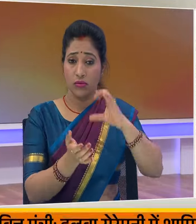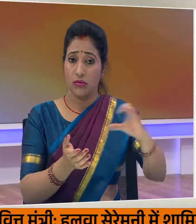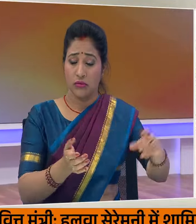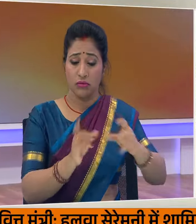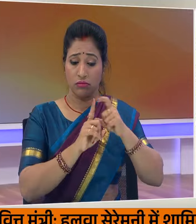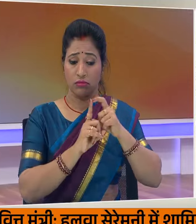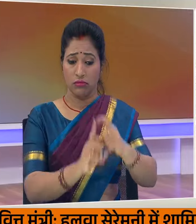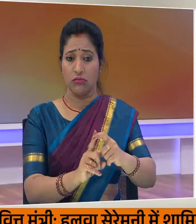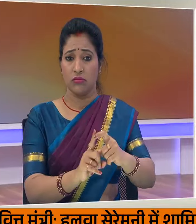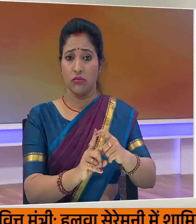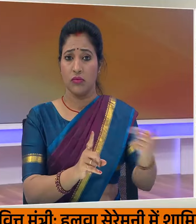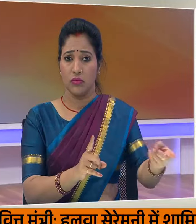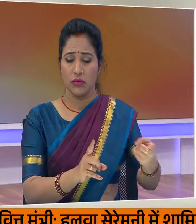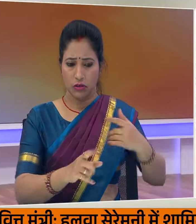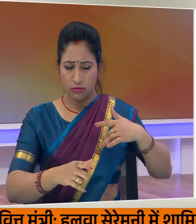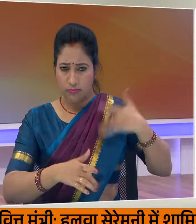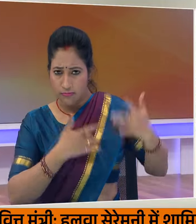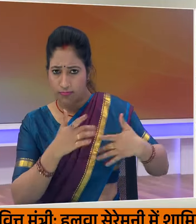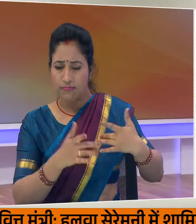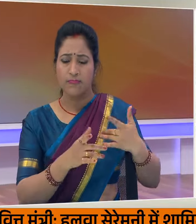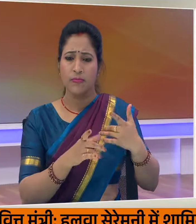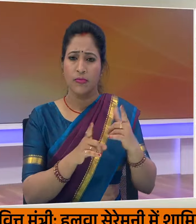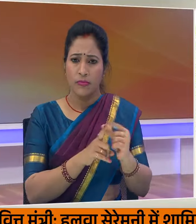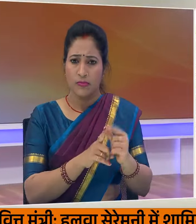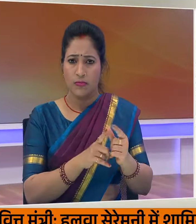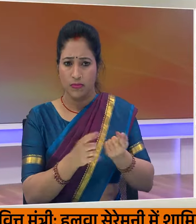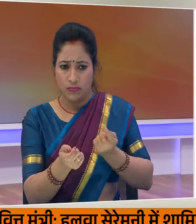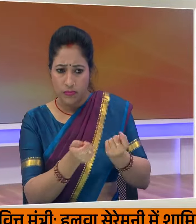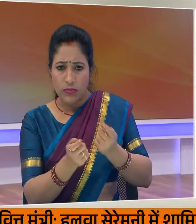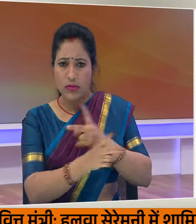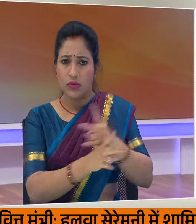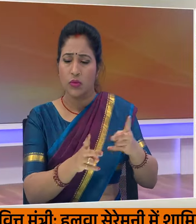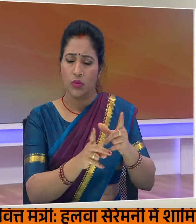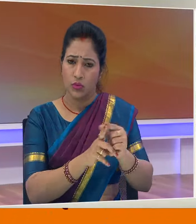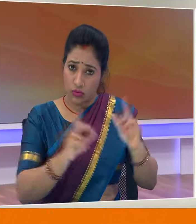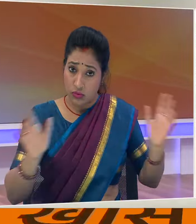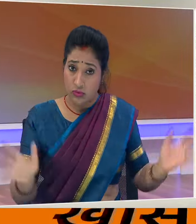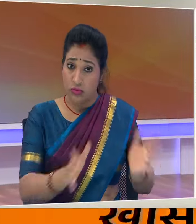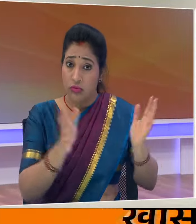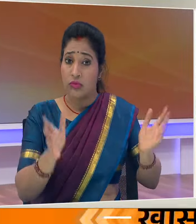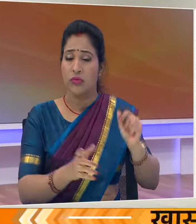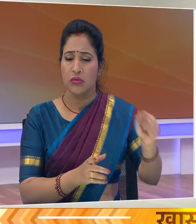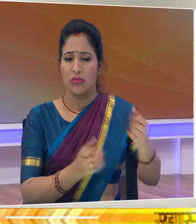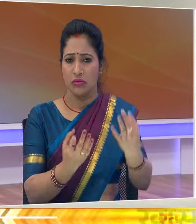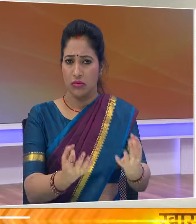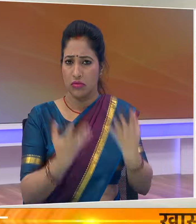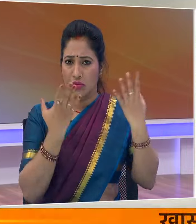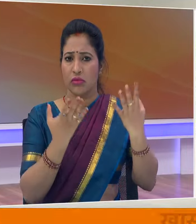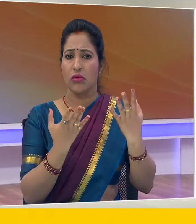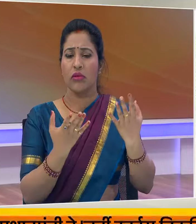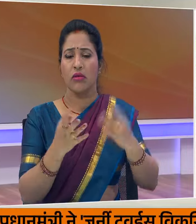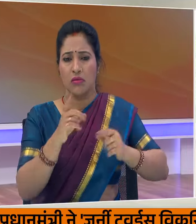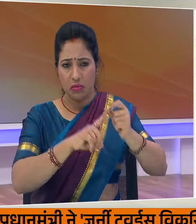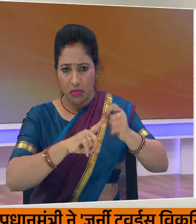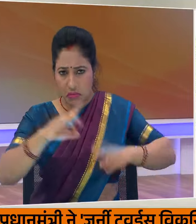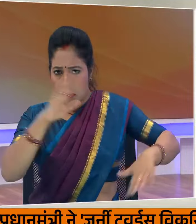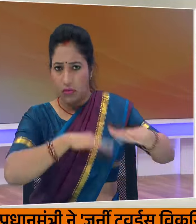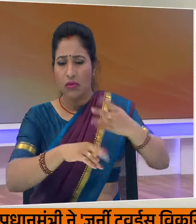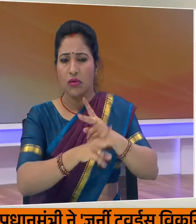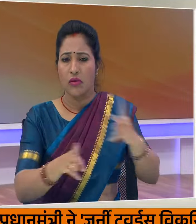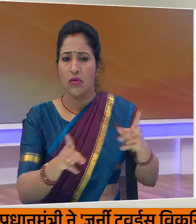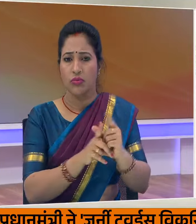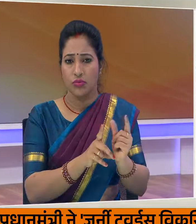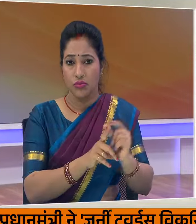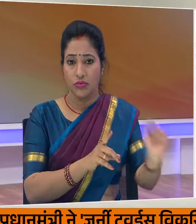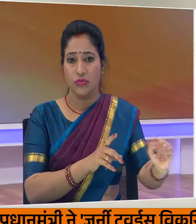डिसिप्लिन और सैक्रिफाइस, ये दोनों गुण उनमें बढ़ाने के लिए हम यहाँ स्पेशल स्कीम्स चलाएंगे,